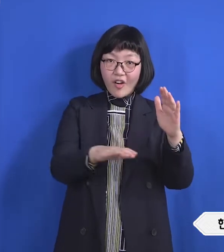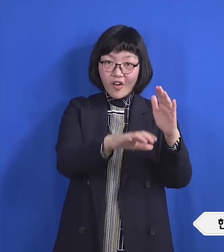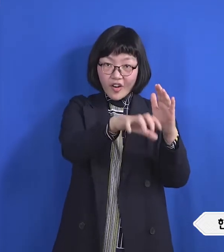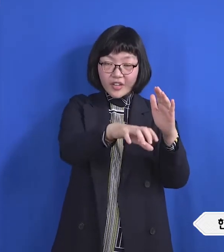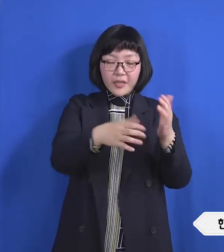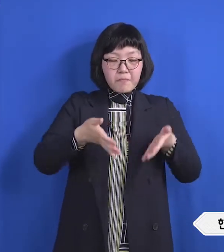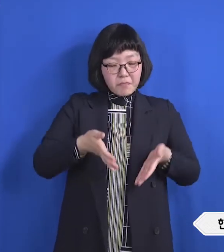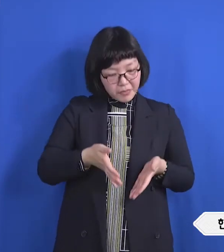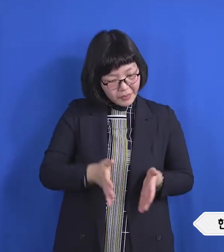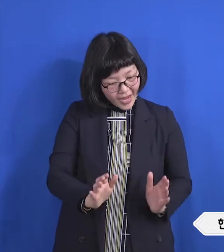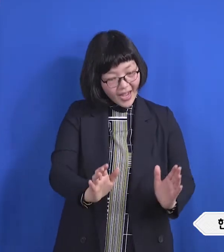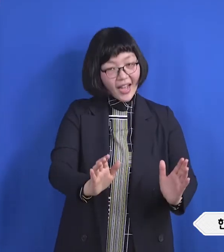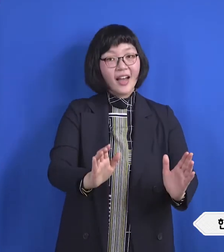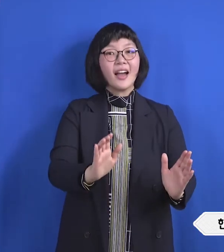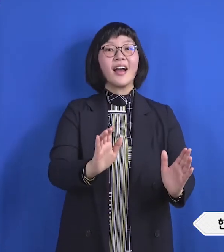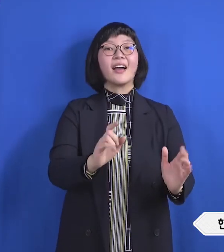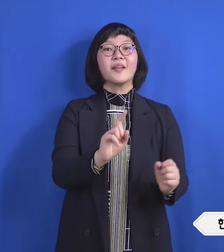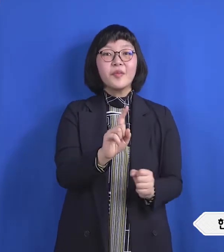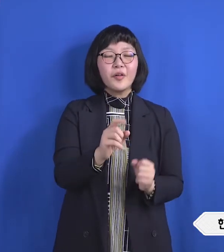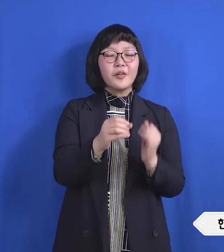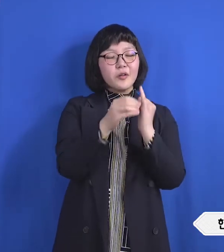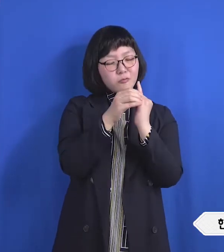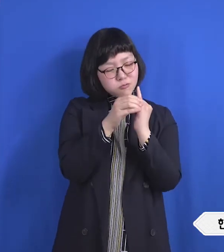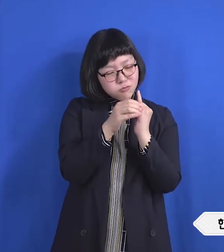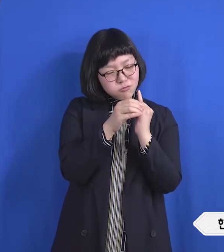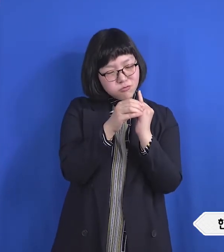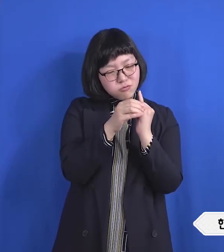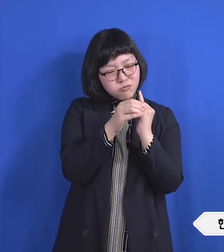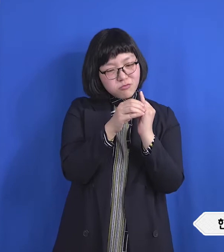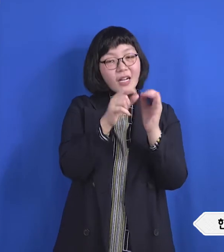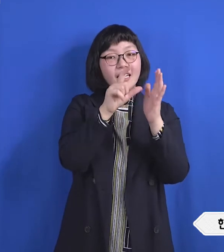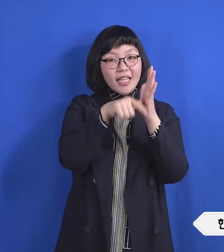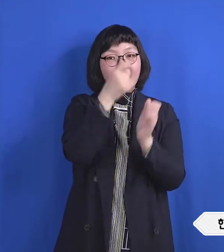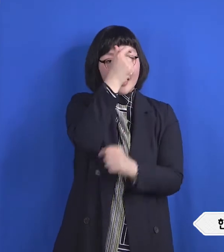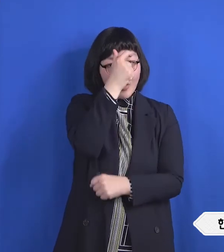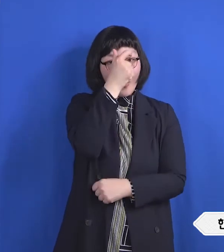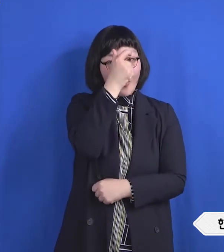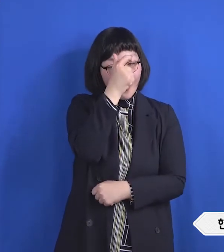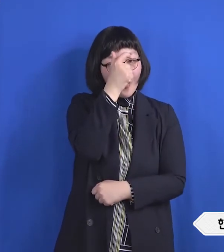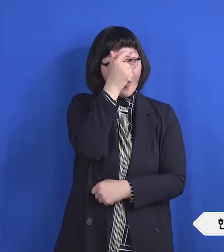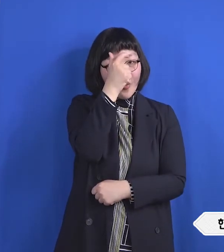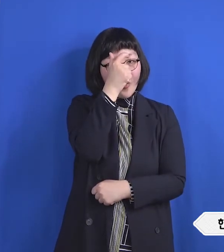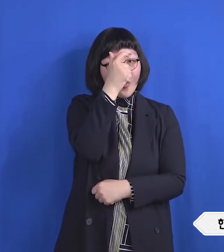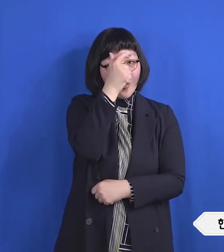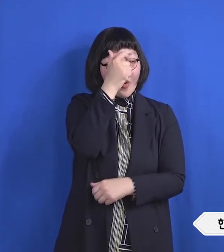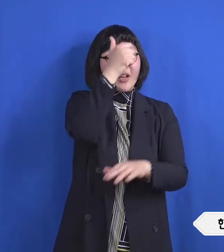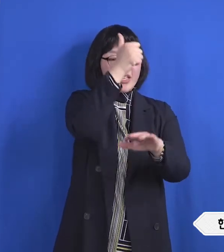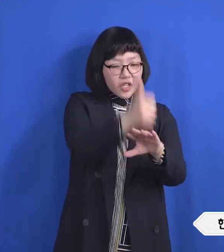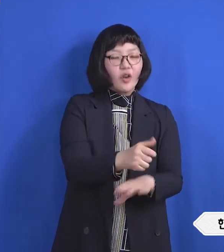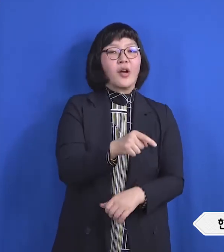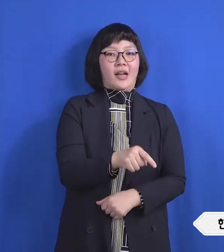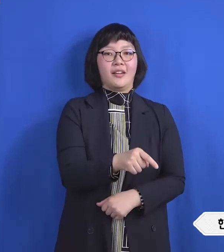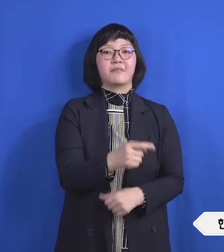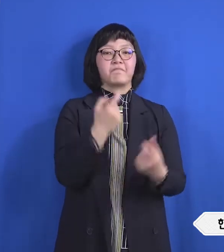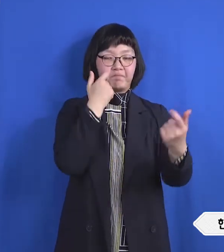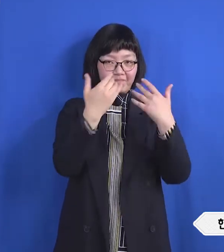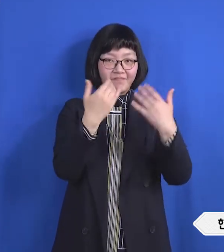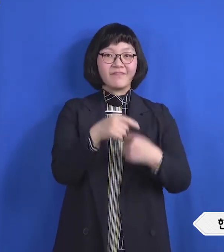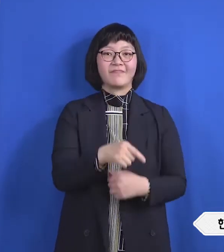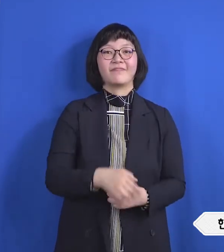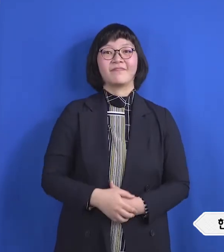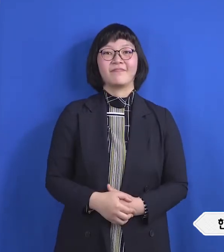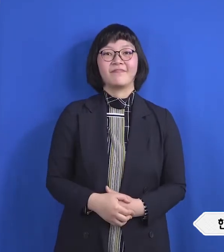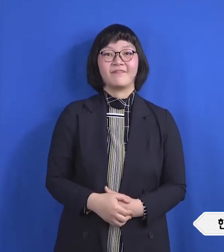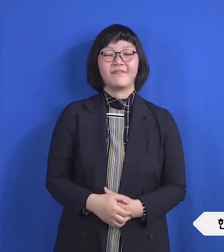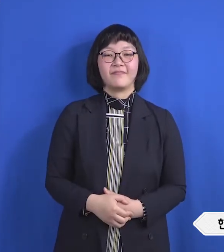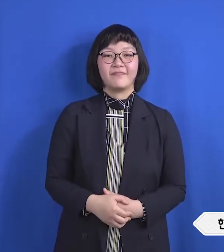것은, 그것은 임신 5개월 때 한 기도가 중요한 결정적인 영향을 미쳤다는 것은 그건 분명한 사실입니다.